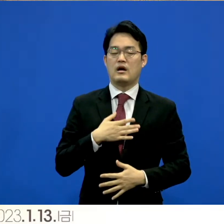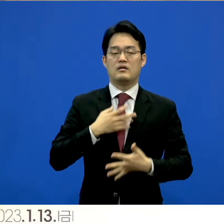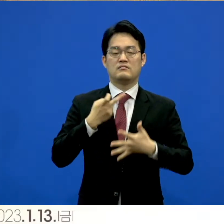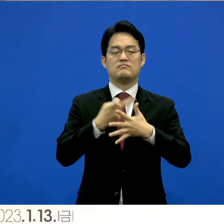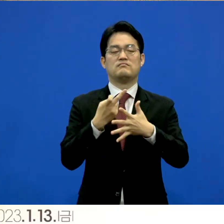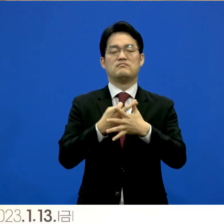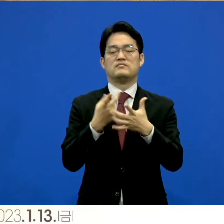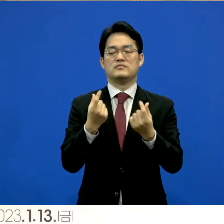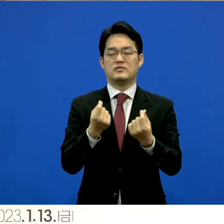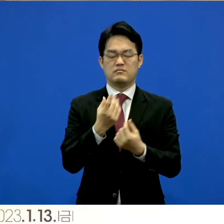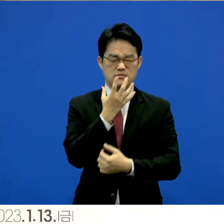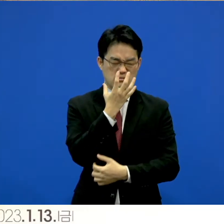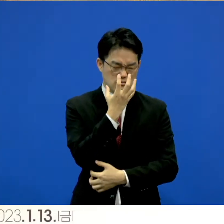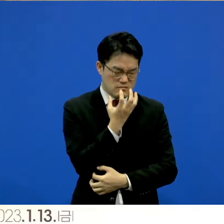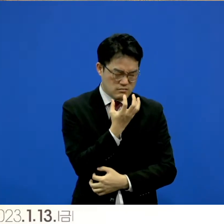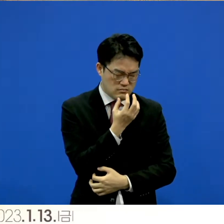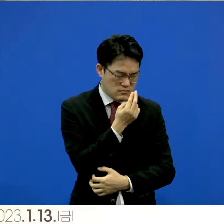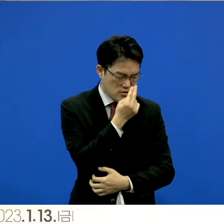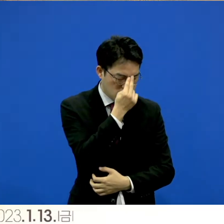얼굴이